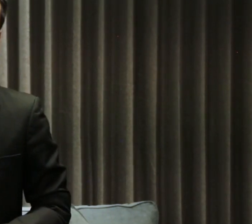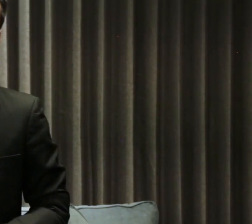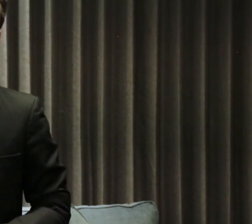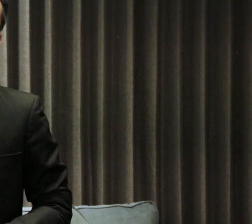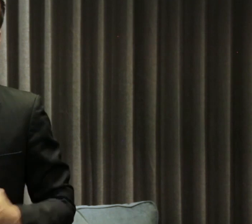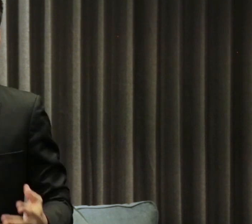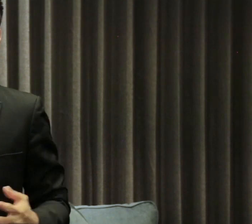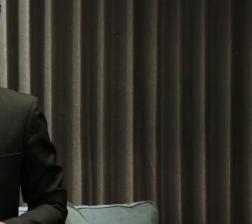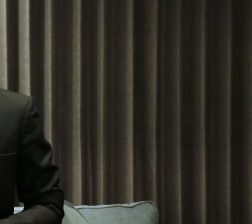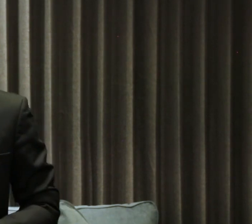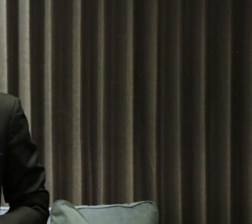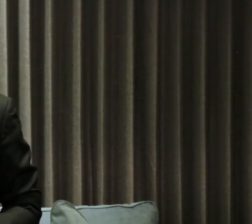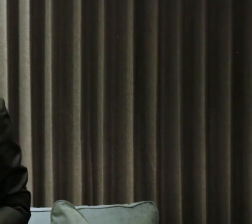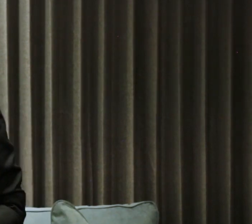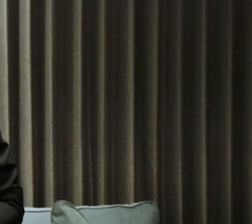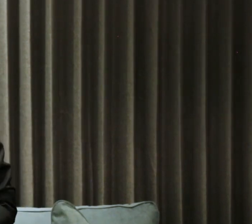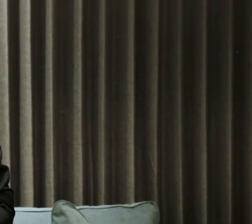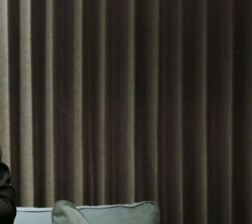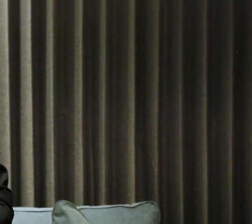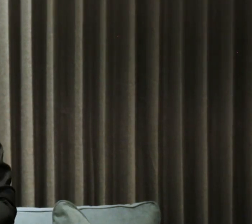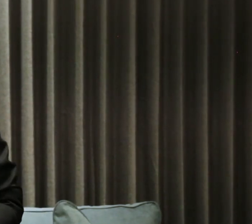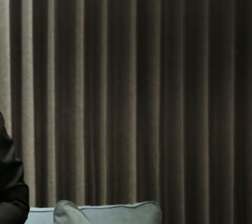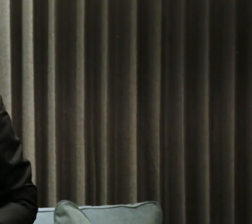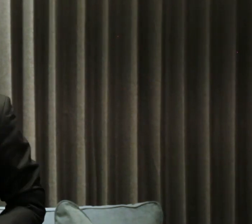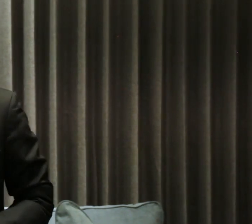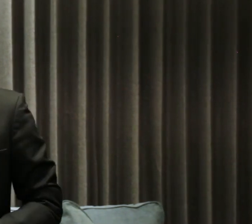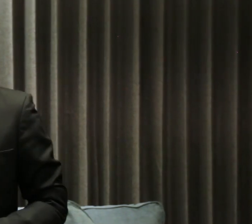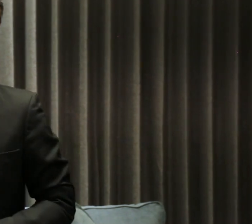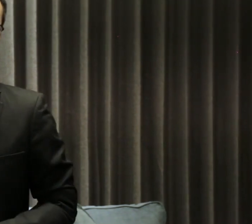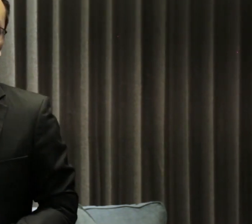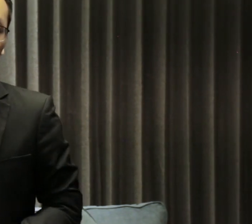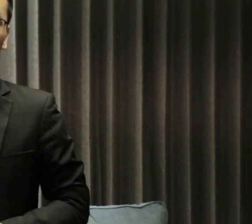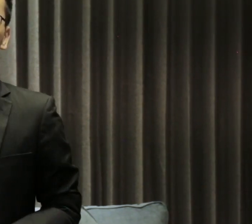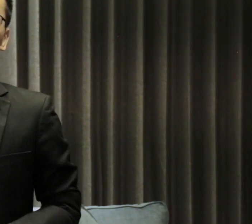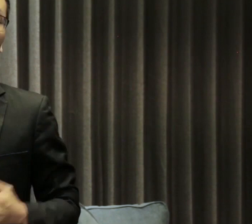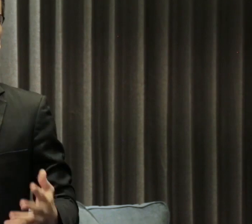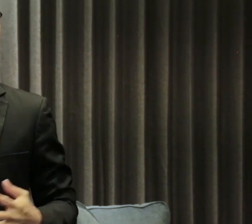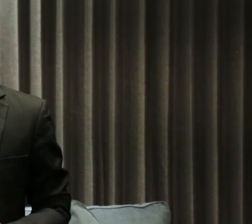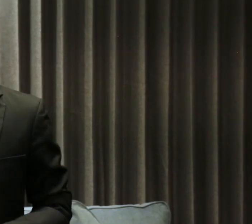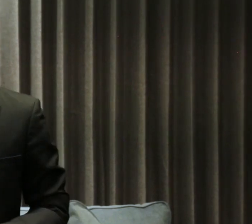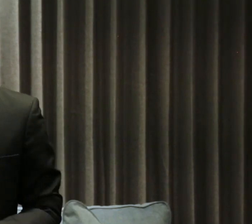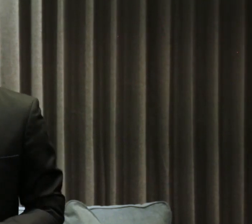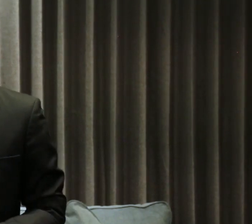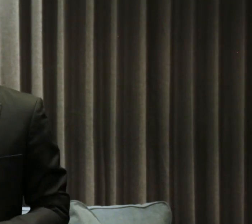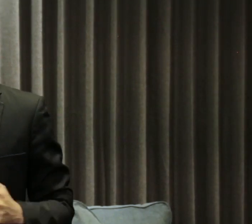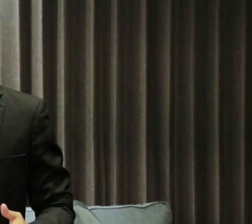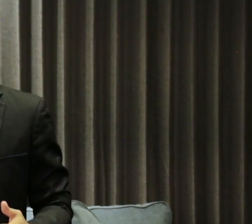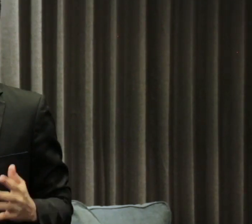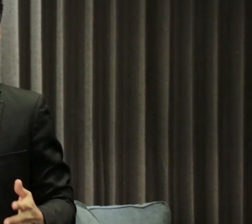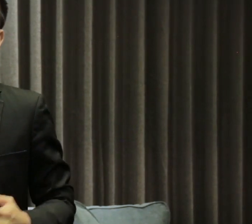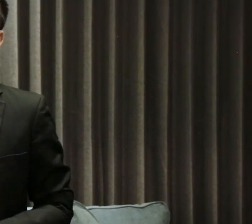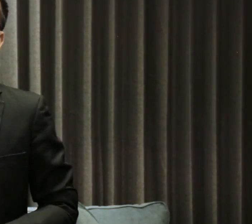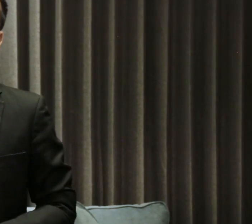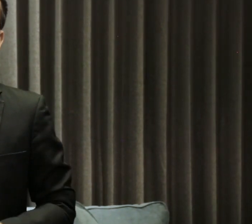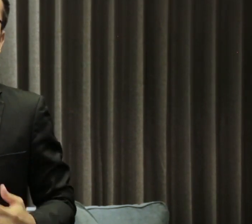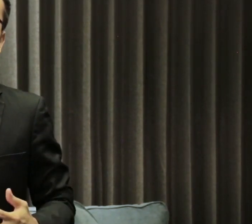Juru Selamat, atau bagi saudara yang ingin dan rindu didoakan secara khusus bagi permasalahan saudara, atau